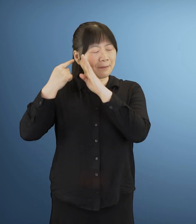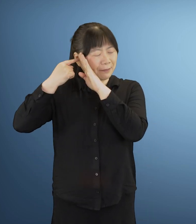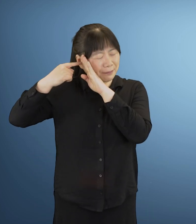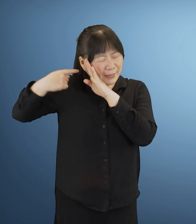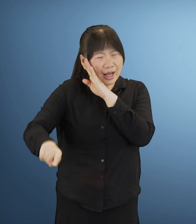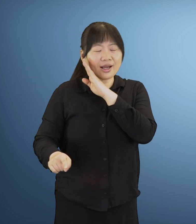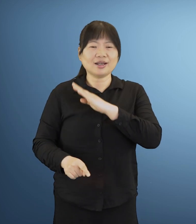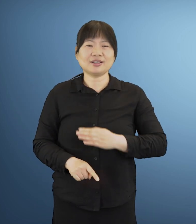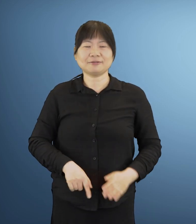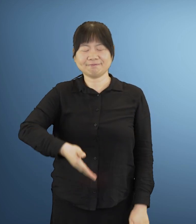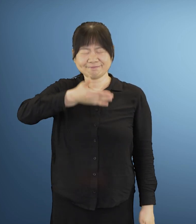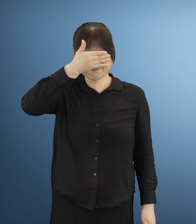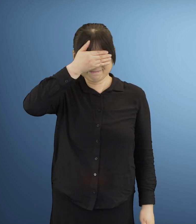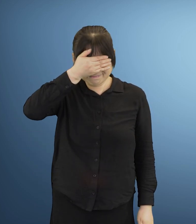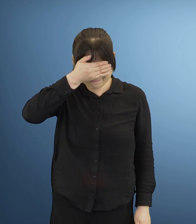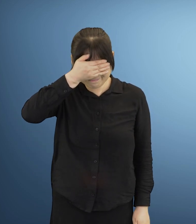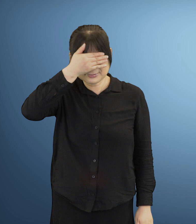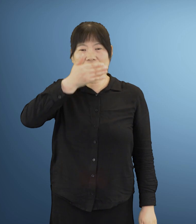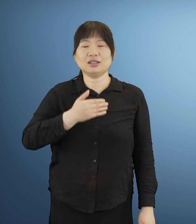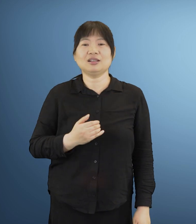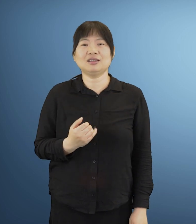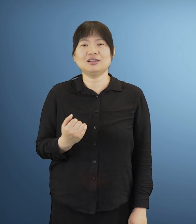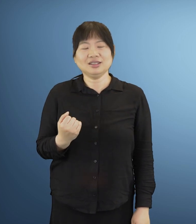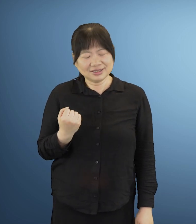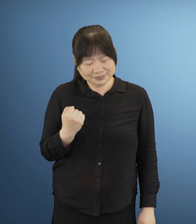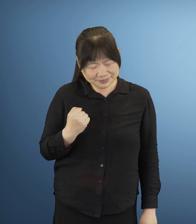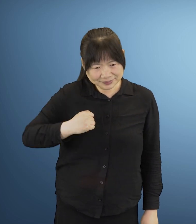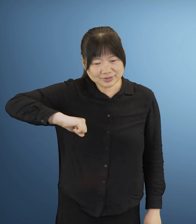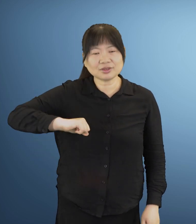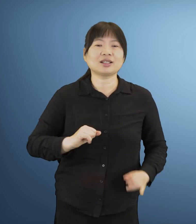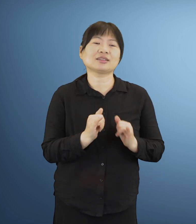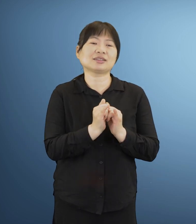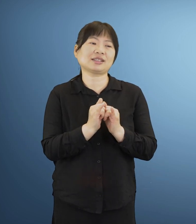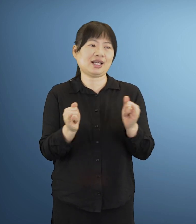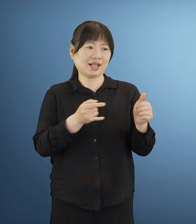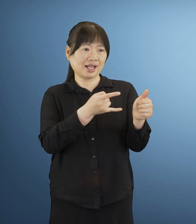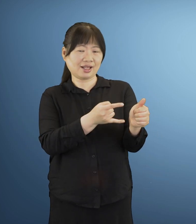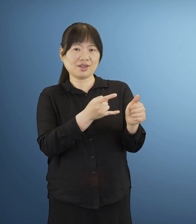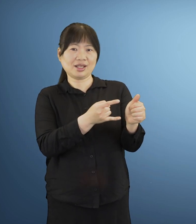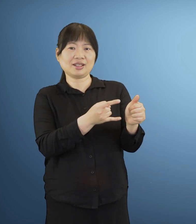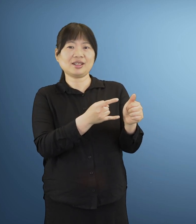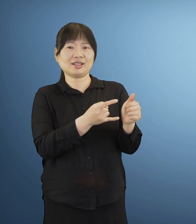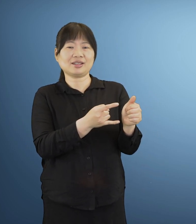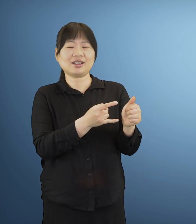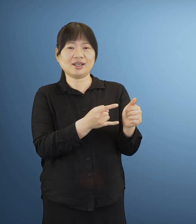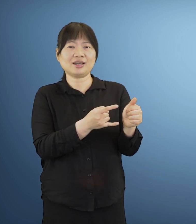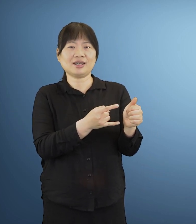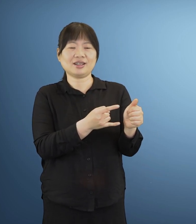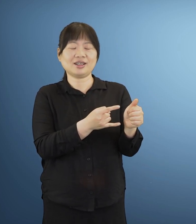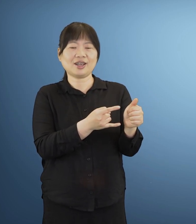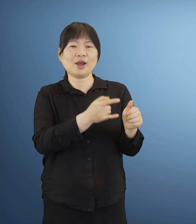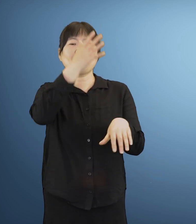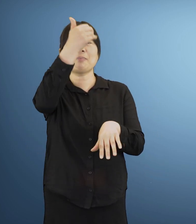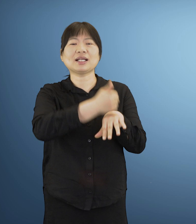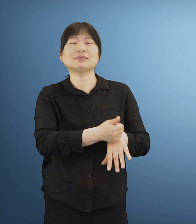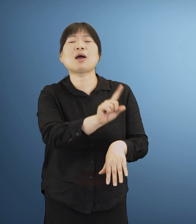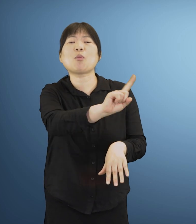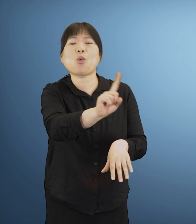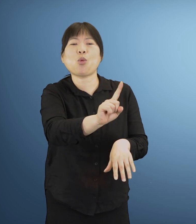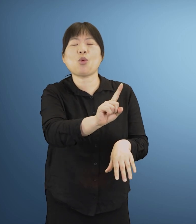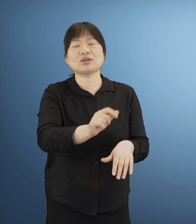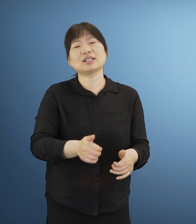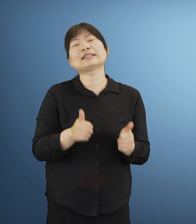안 보고 거역하는 무리들, 그들에게는 무엇이 남을 수밖에 없죠?